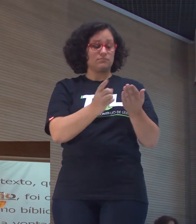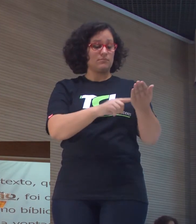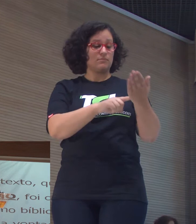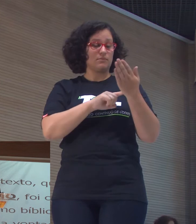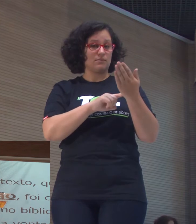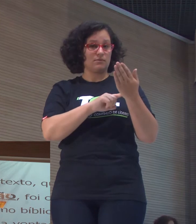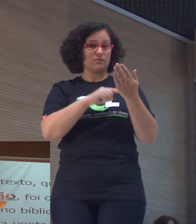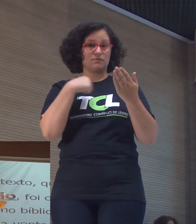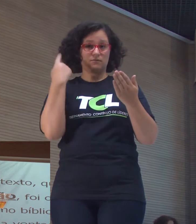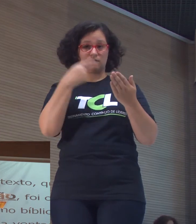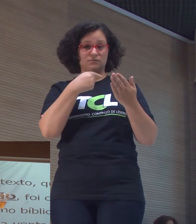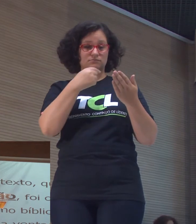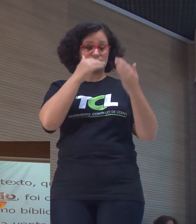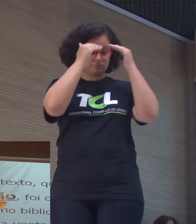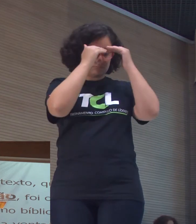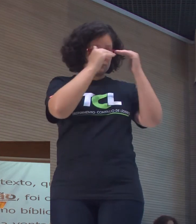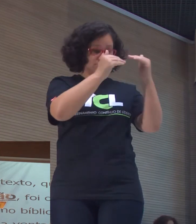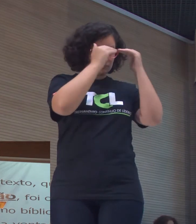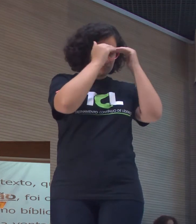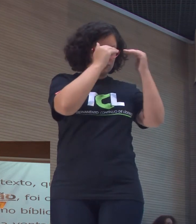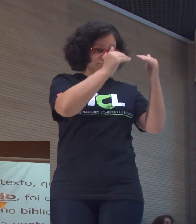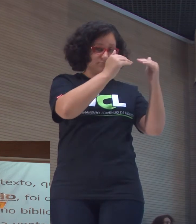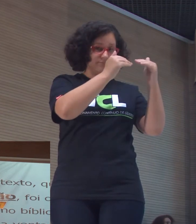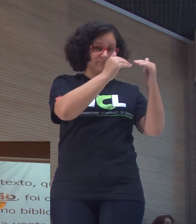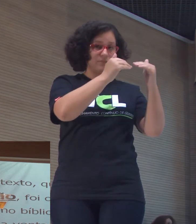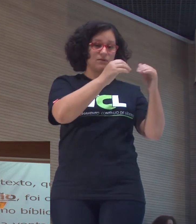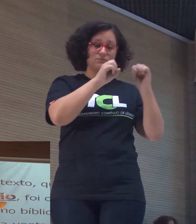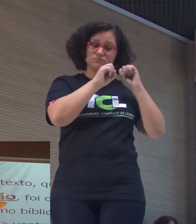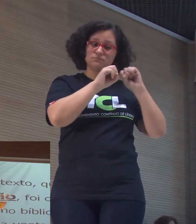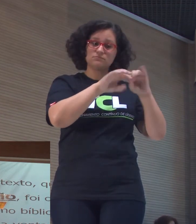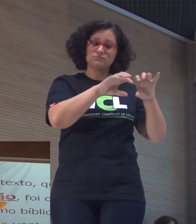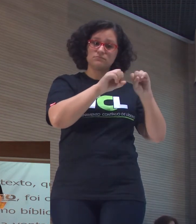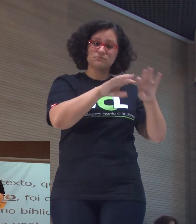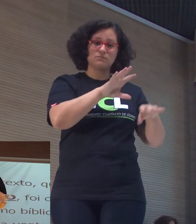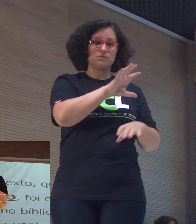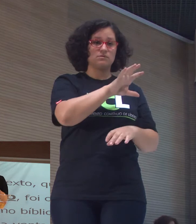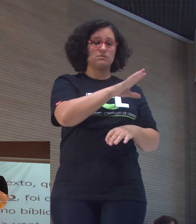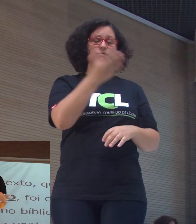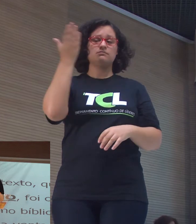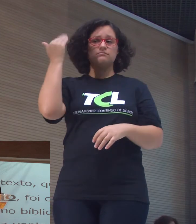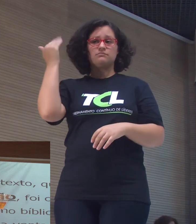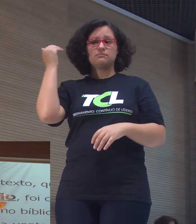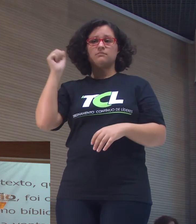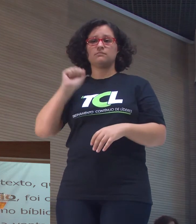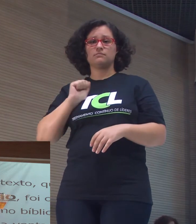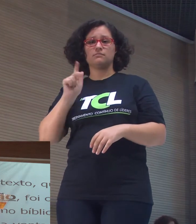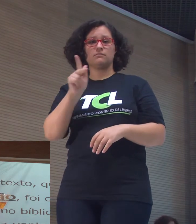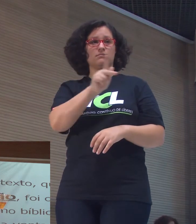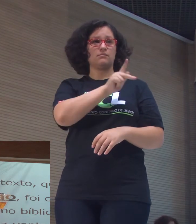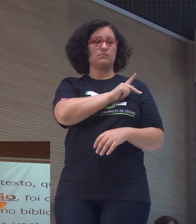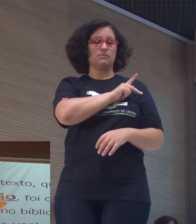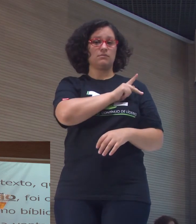Então, era esse o ensino. Então, foi o ensino dos apóstolos. Sem